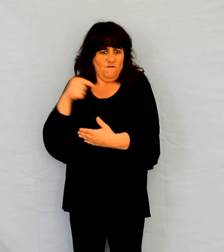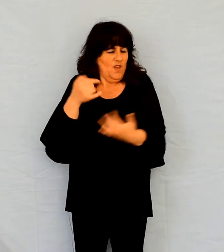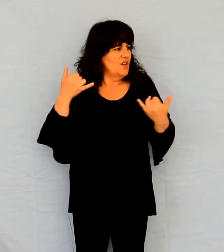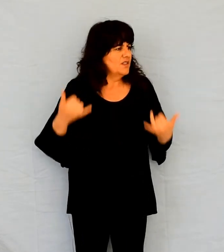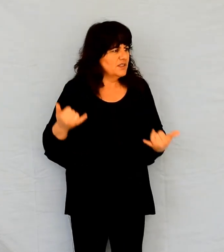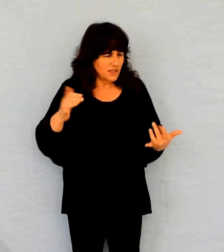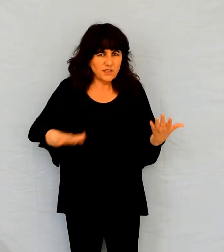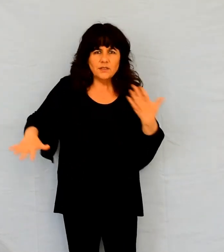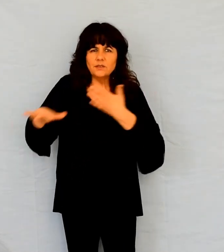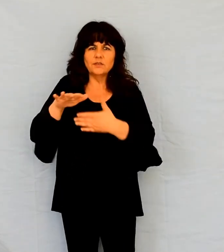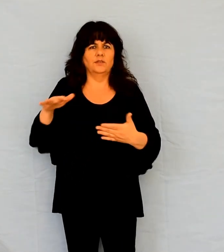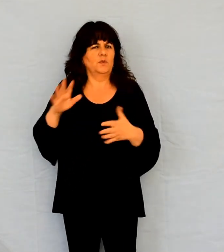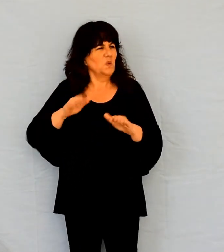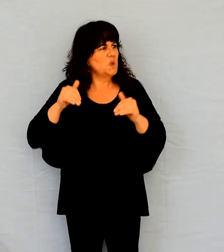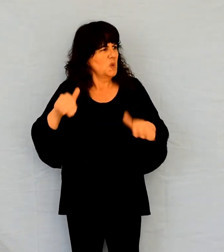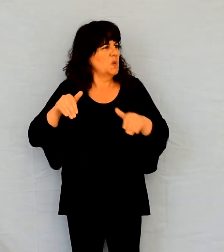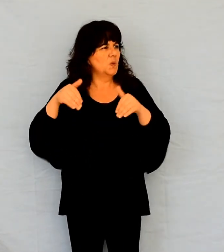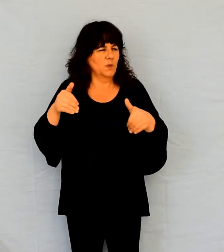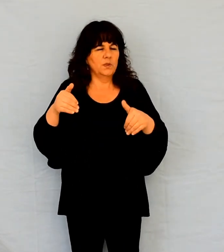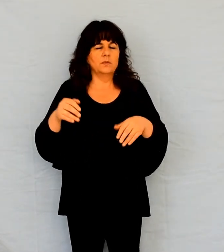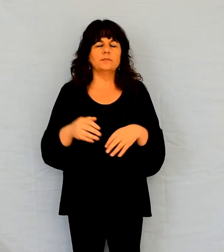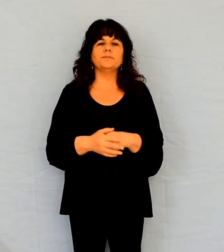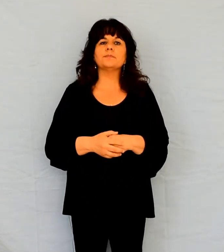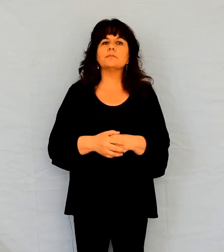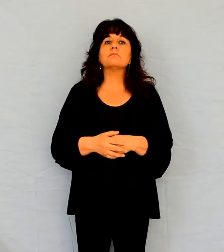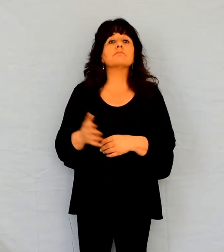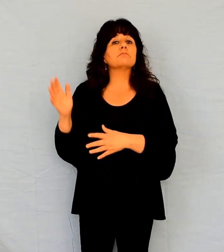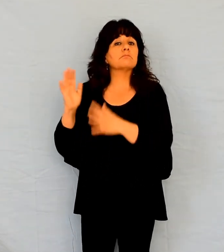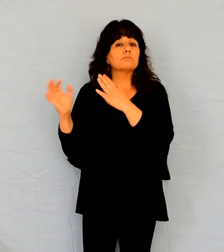À ces mots, Pilate demanda si l'homme était galiléen.